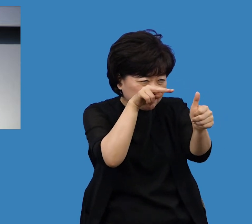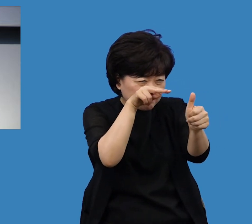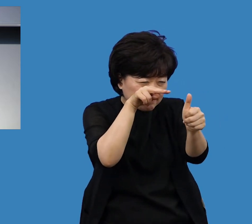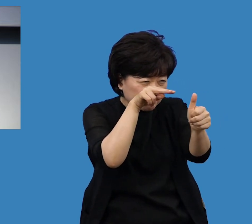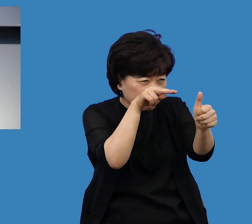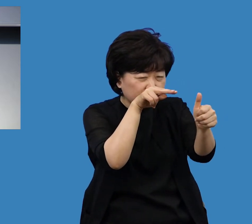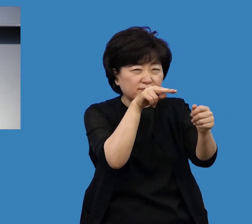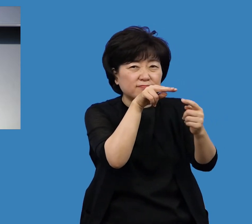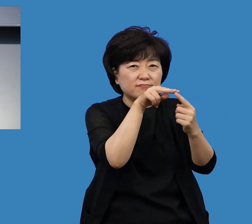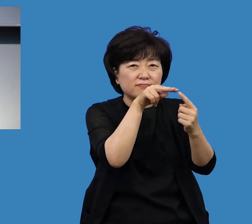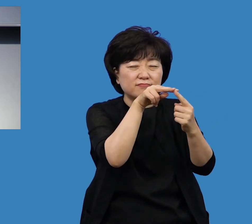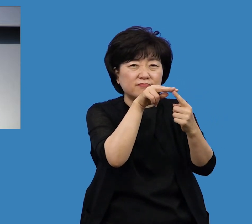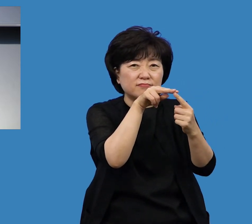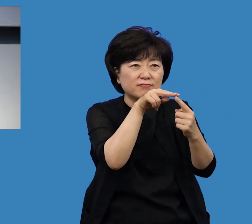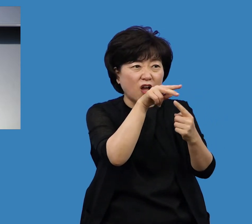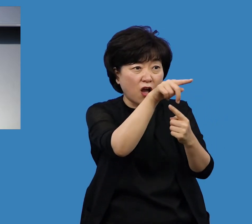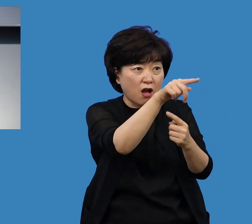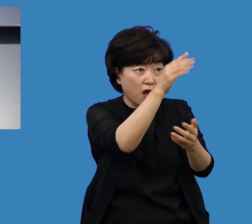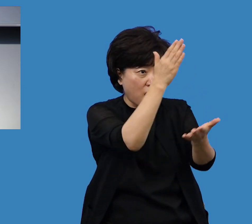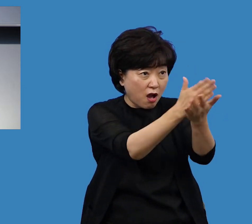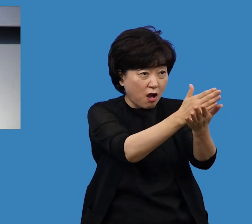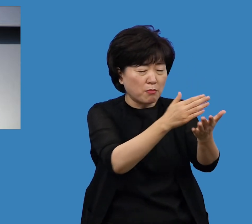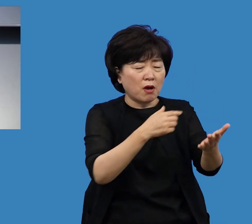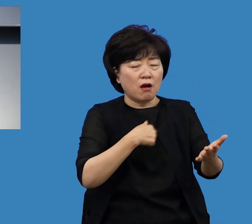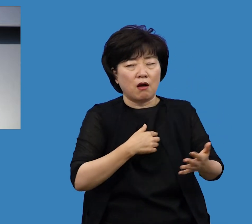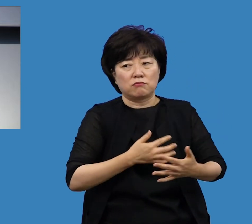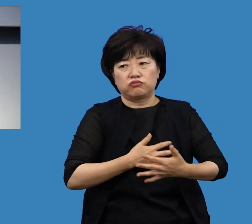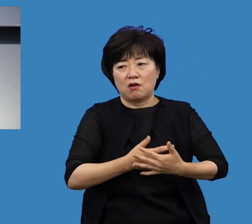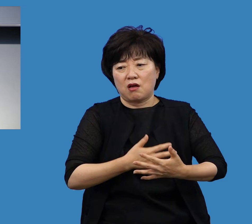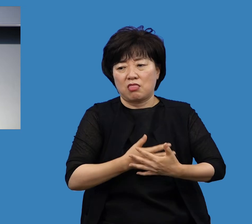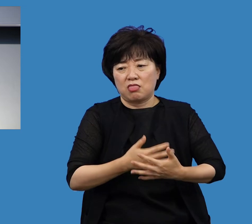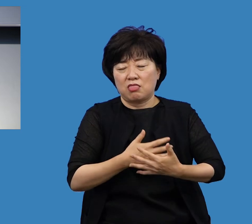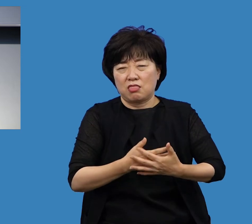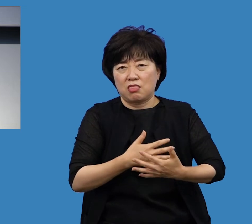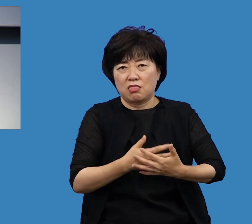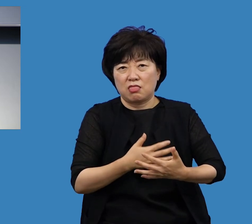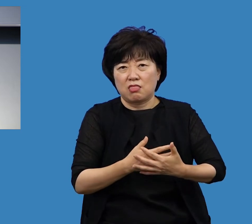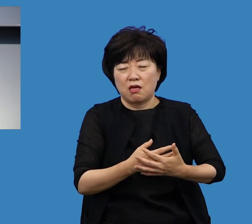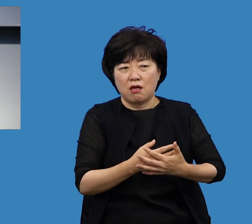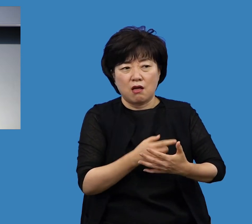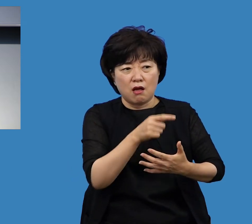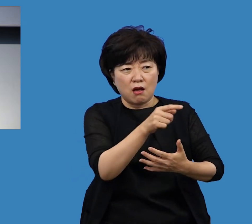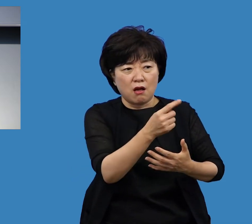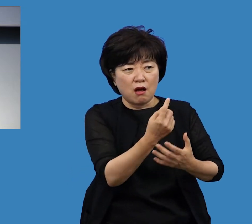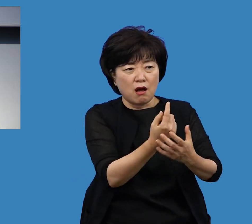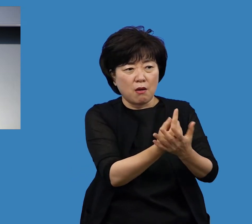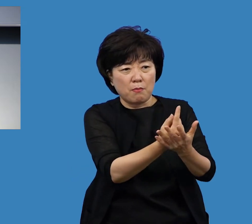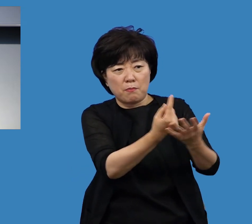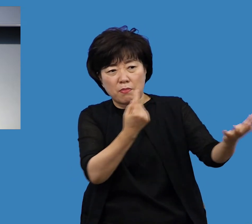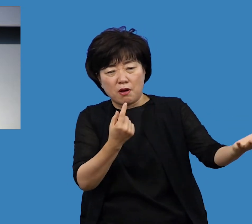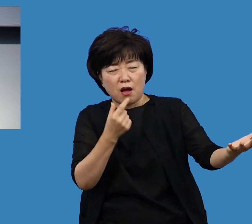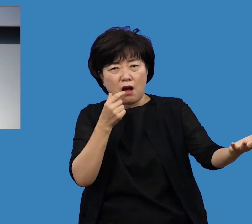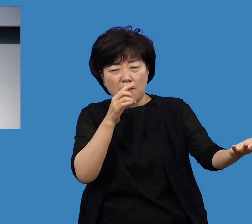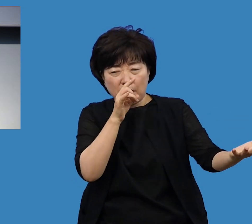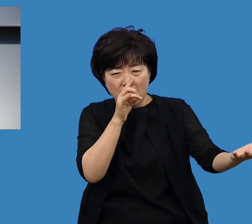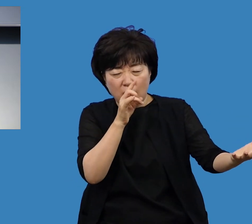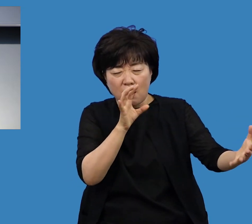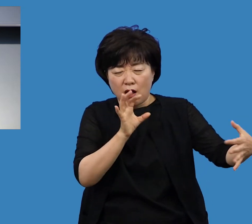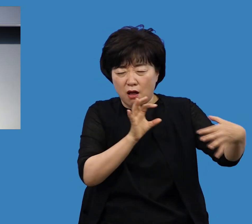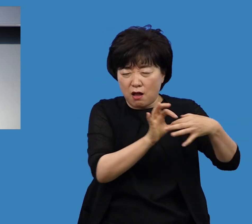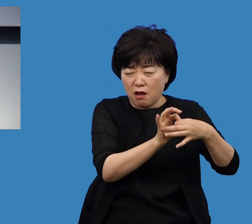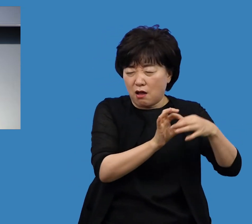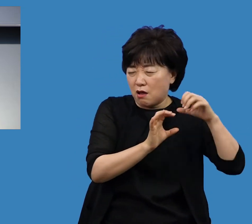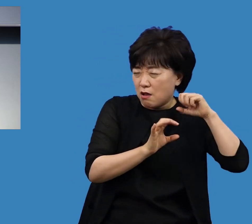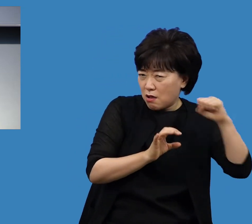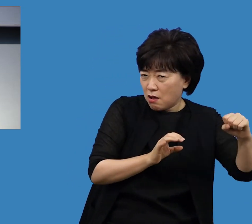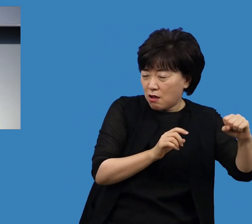그래서 그것이 없으면 불안하거나 벗어나고 싶어도 벗어나지지 않는다면 여러분 인식하셔야